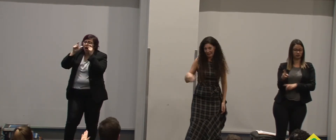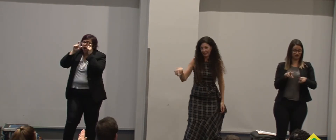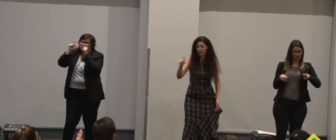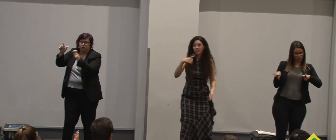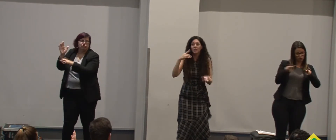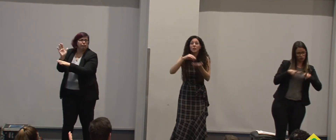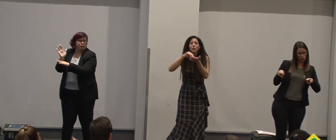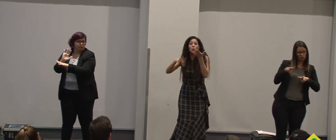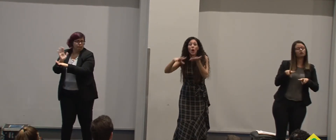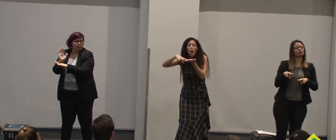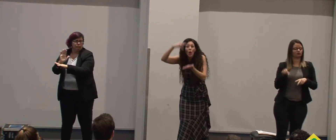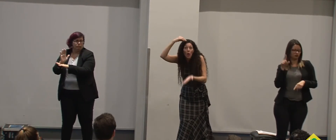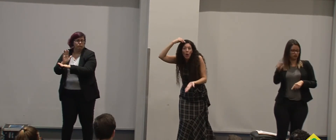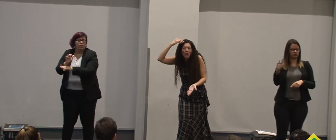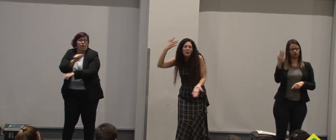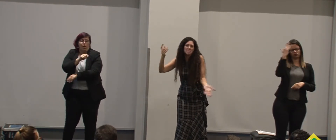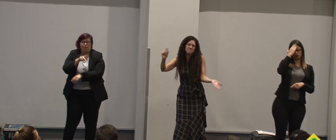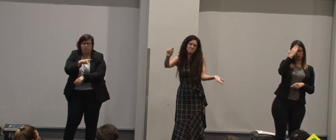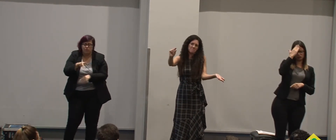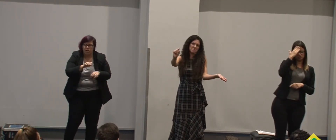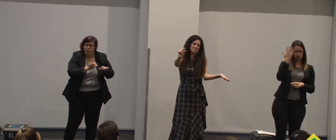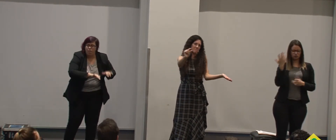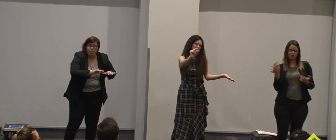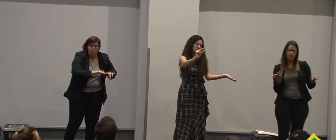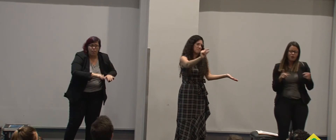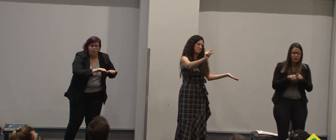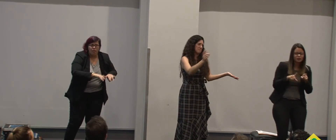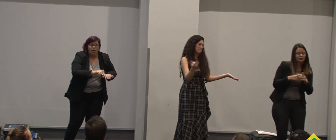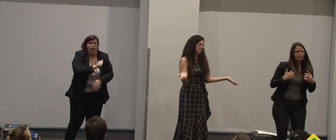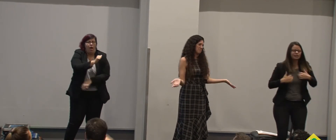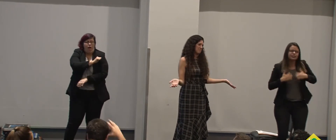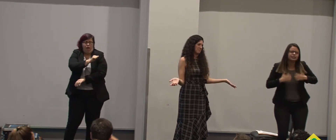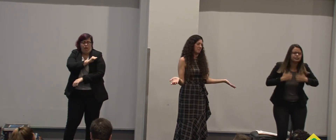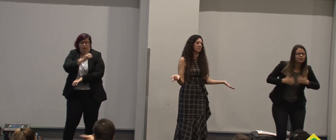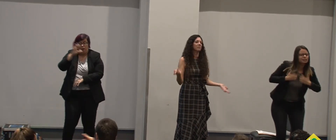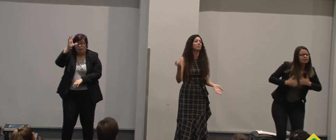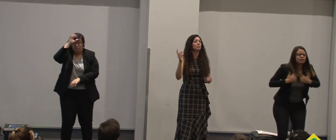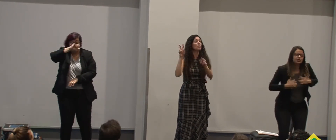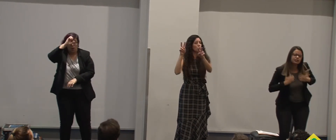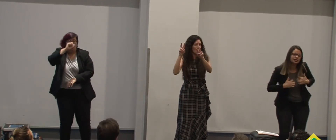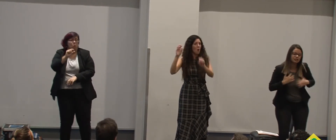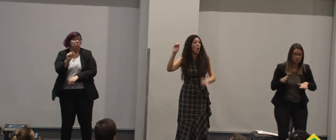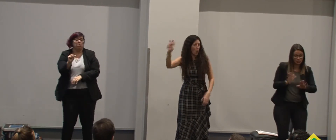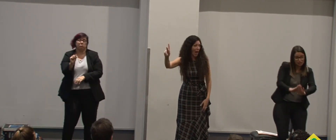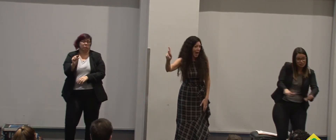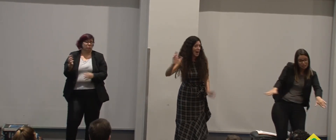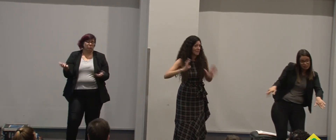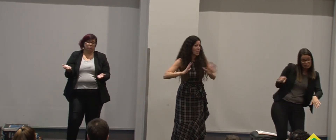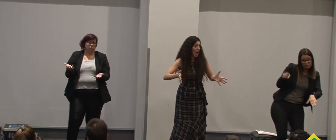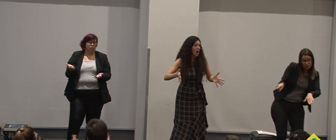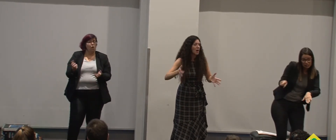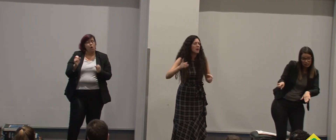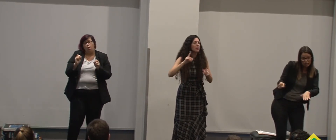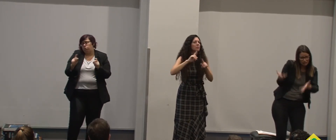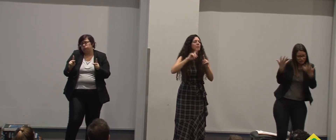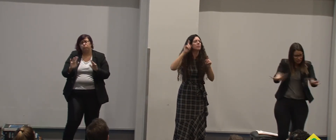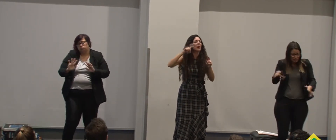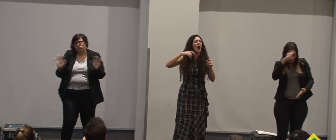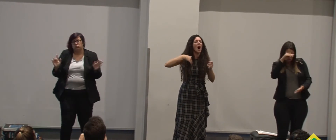assistindo ao filme. Então, os estudantes eles acabam não aprendendo muito com aquilo que está sendo